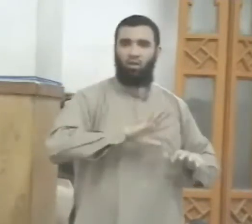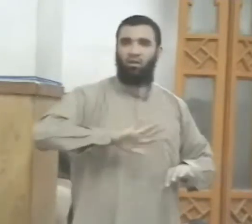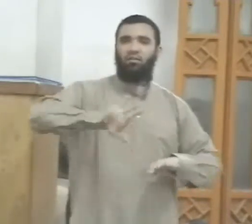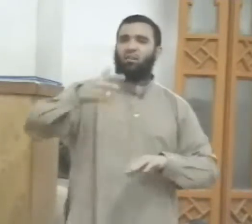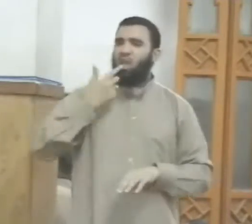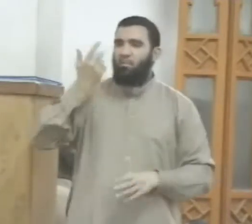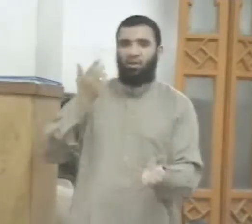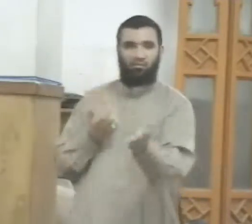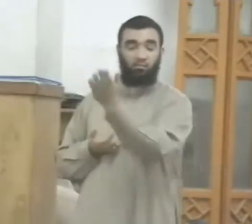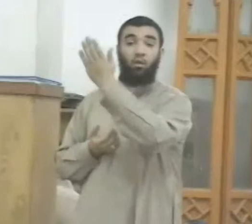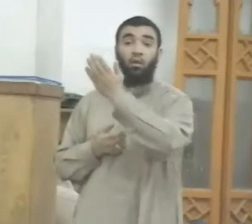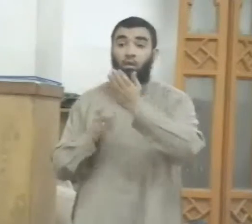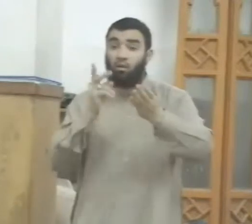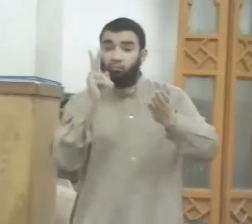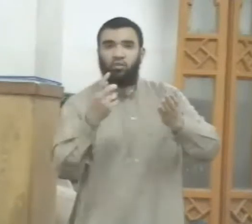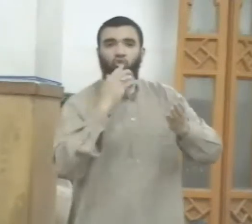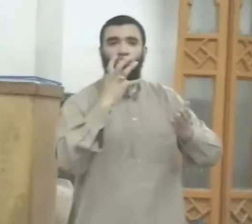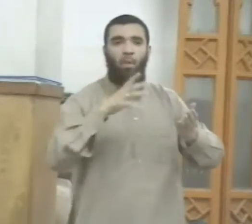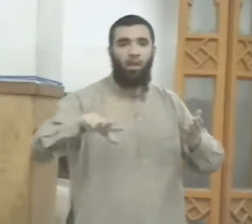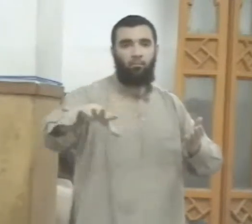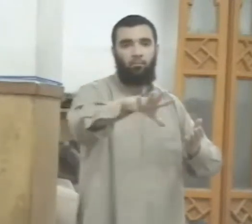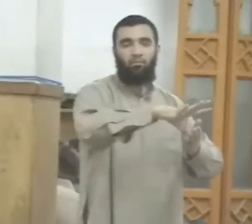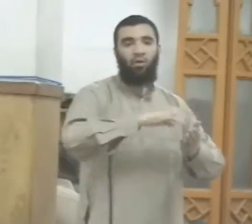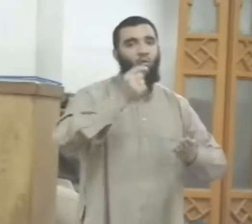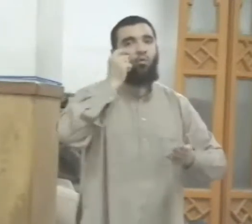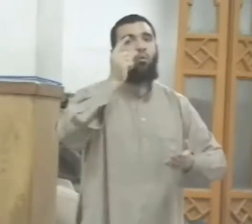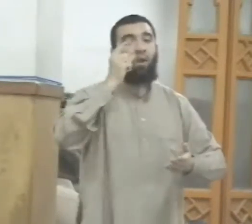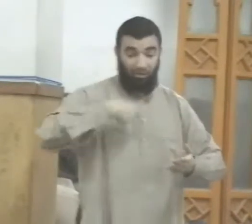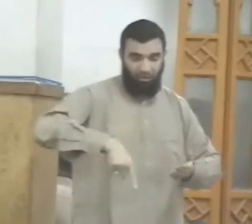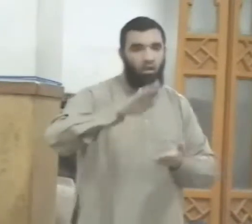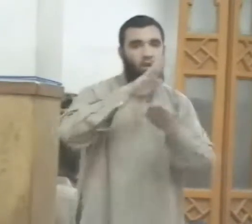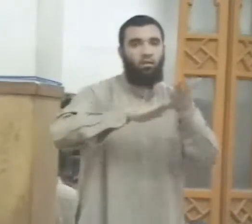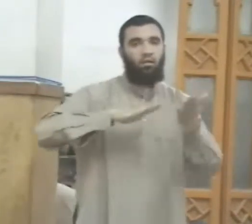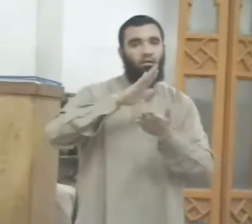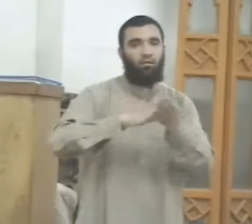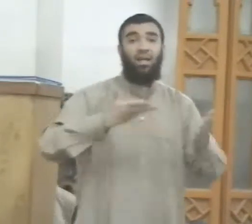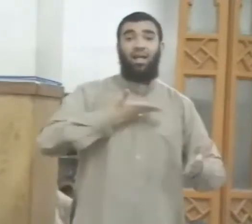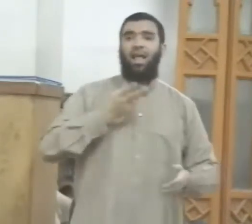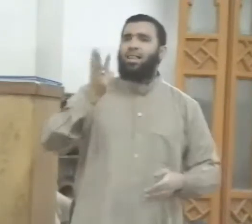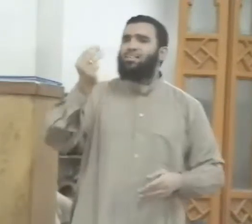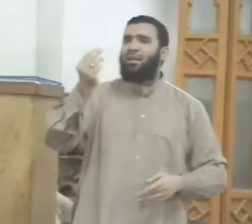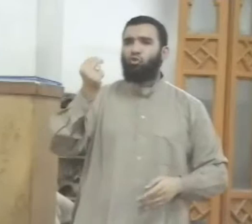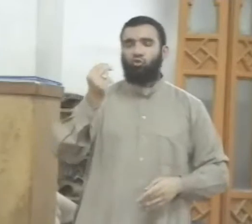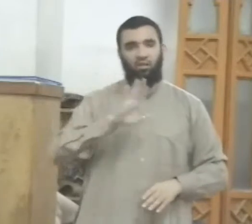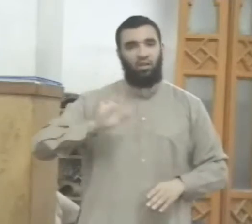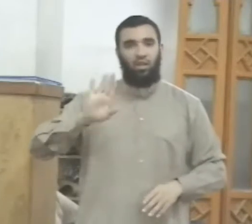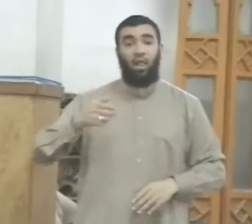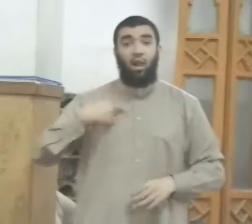جيل عاش بعض الفضل، بل ولا أكلم جيل الثلاثين ولا العشرين وإن كان